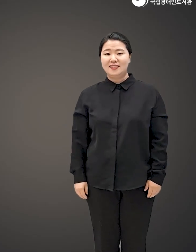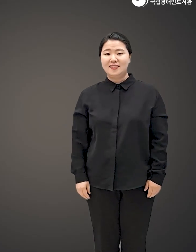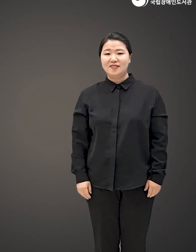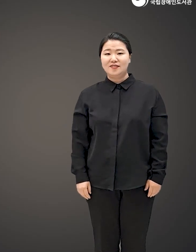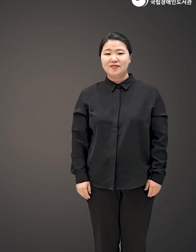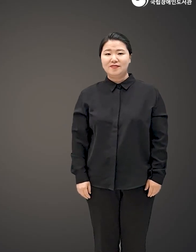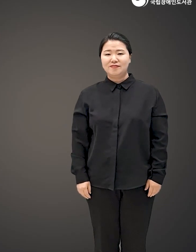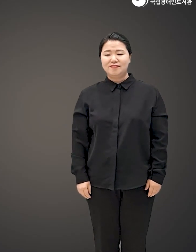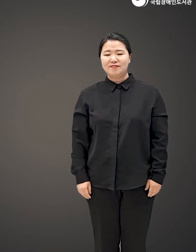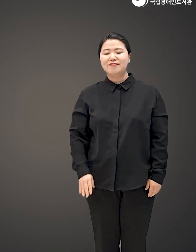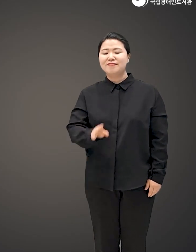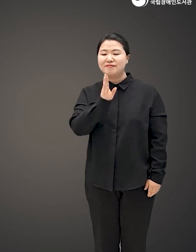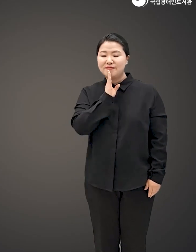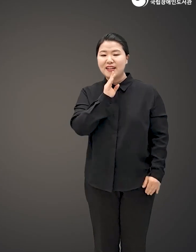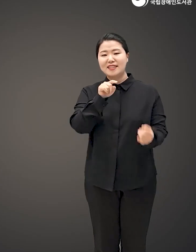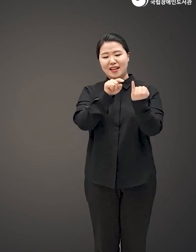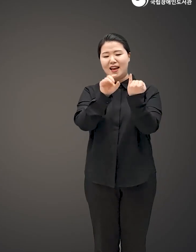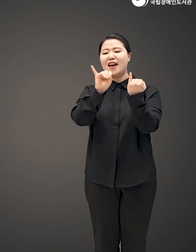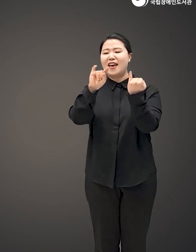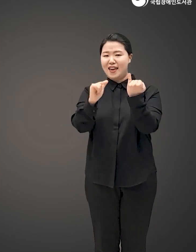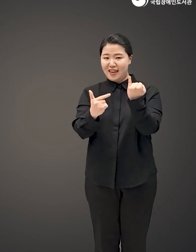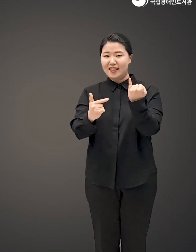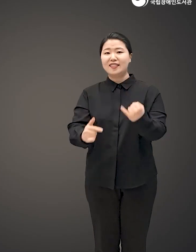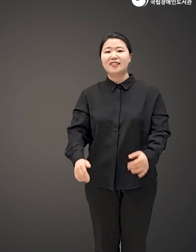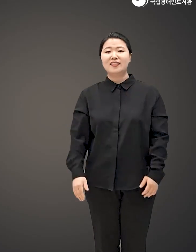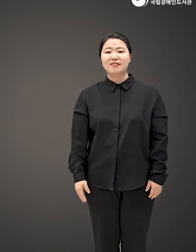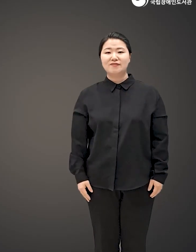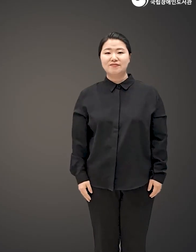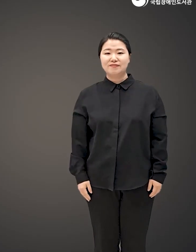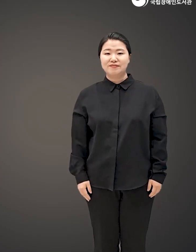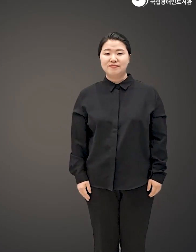말았다. 그래, 애니였다.